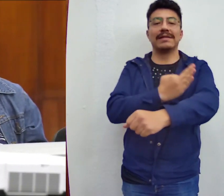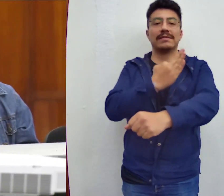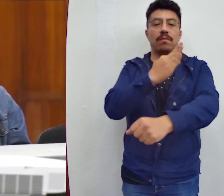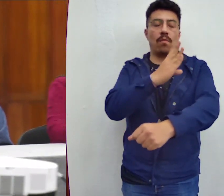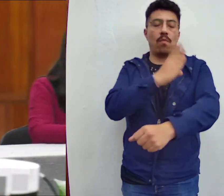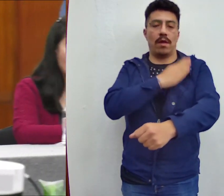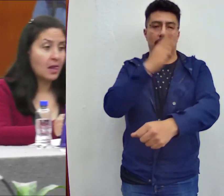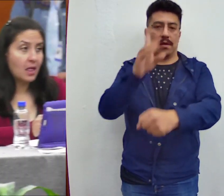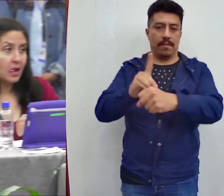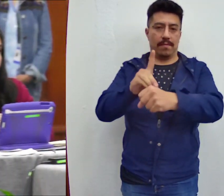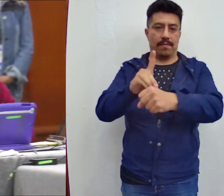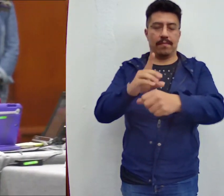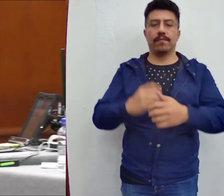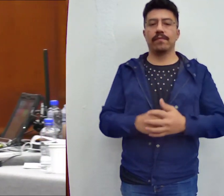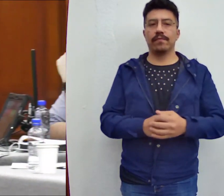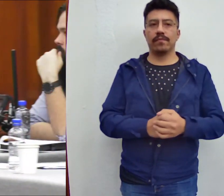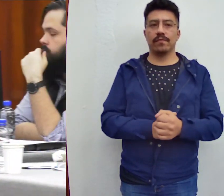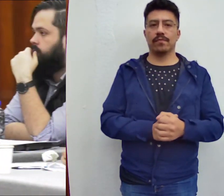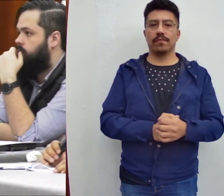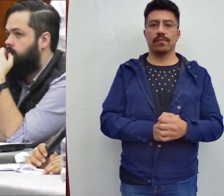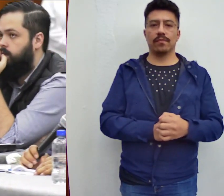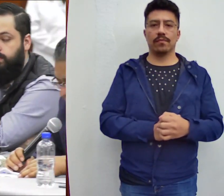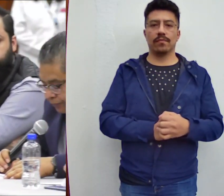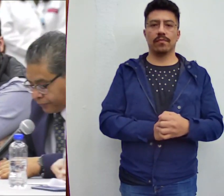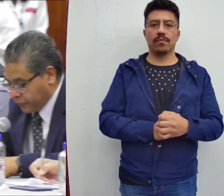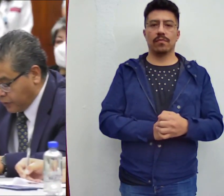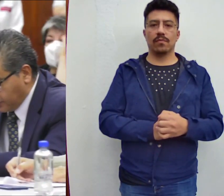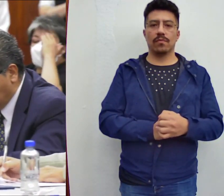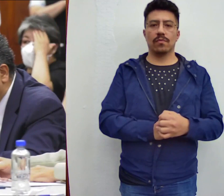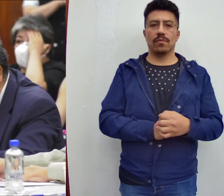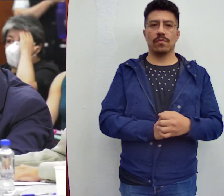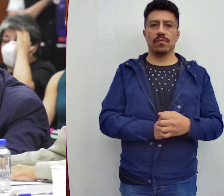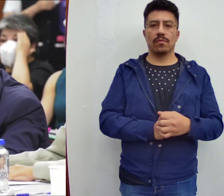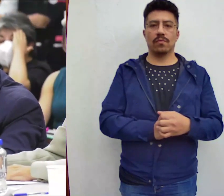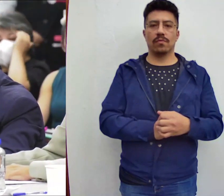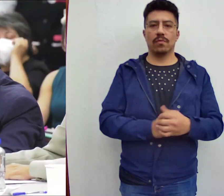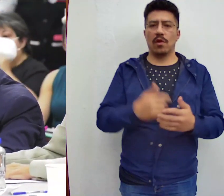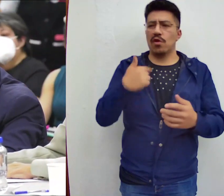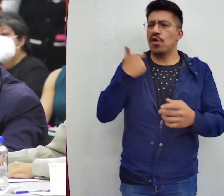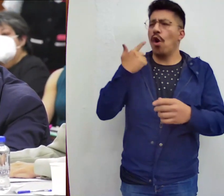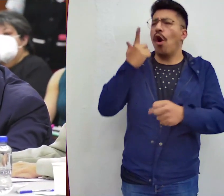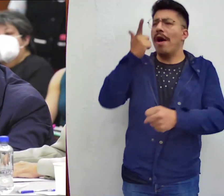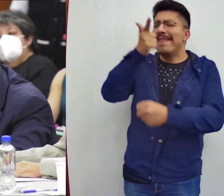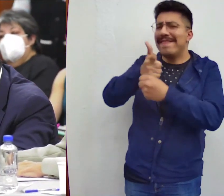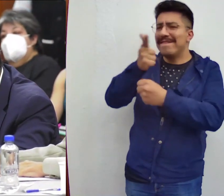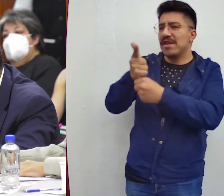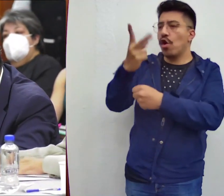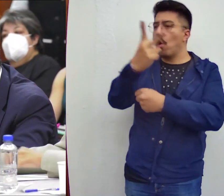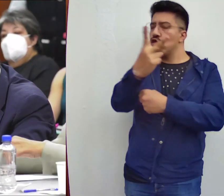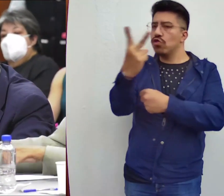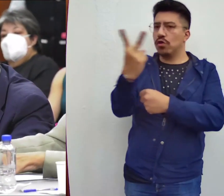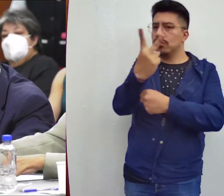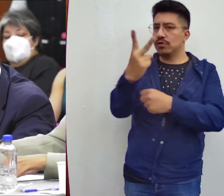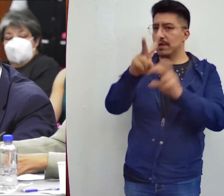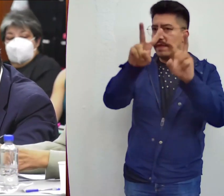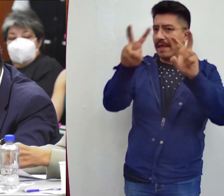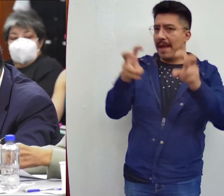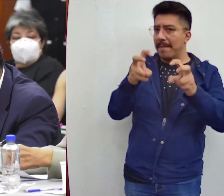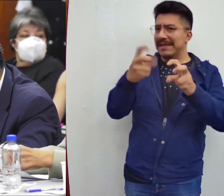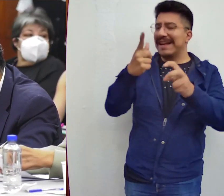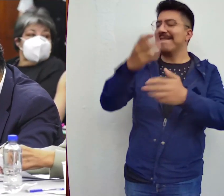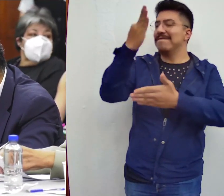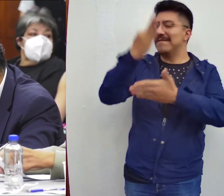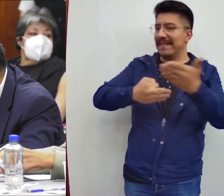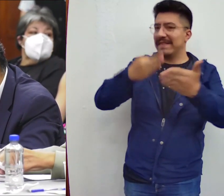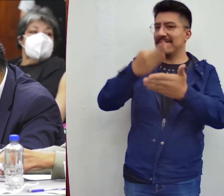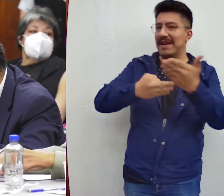perdón. Yo localizo dos cosas que no están dentro de esta